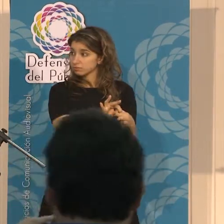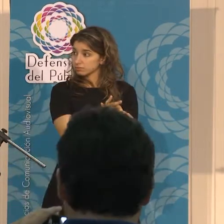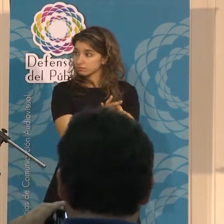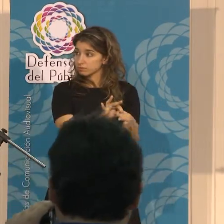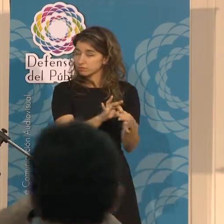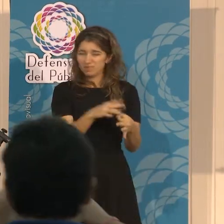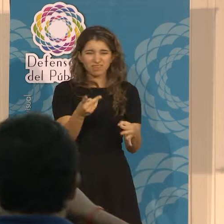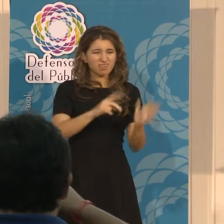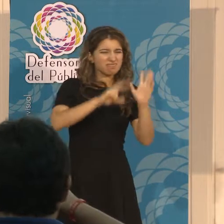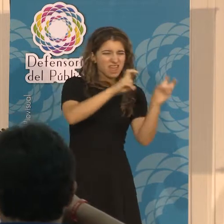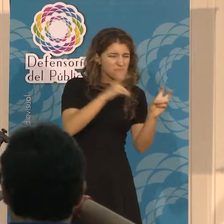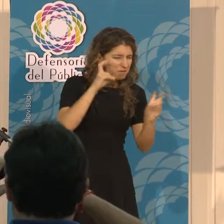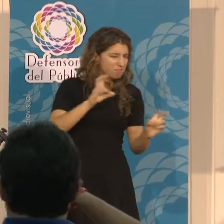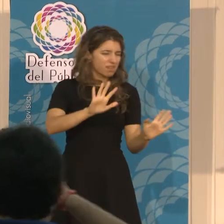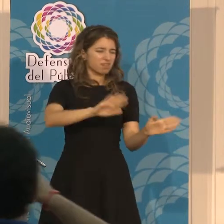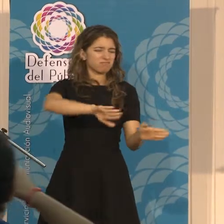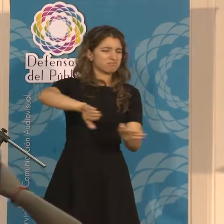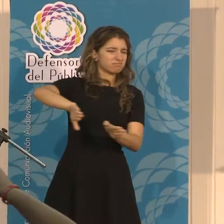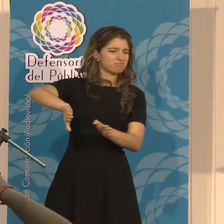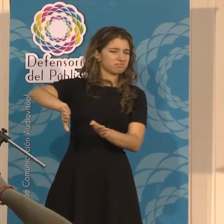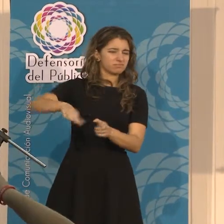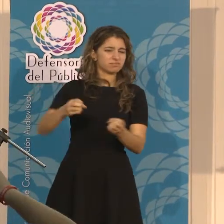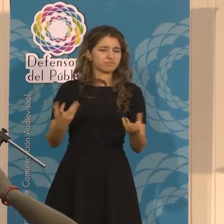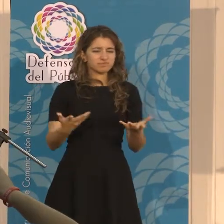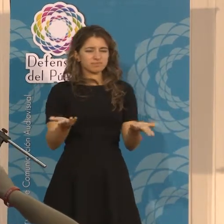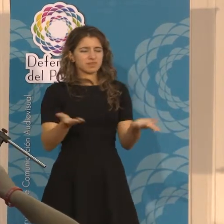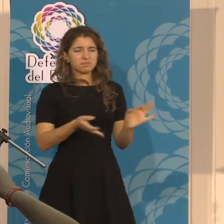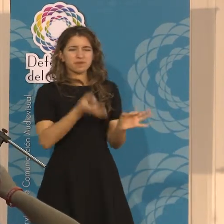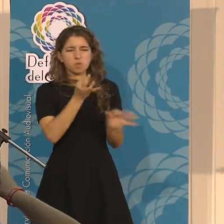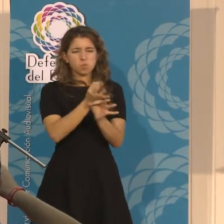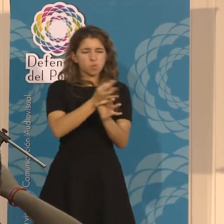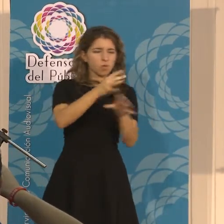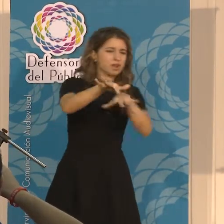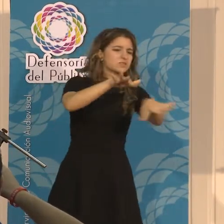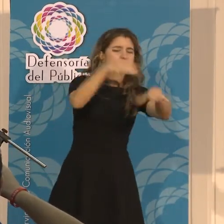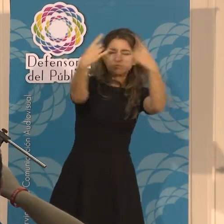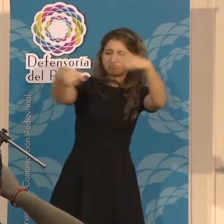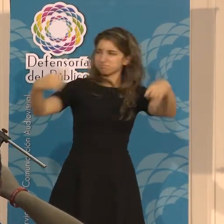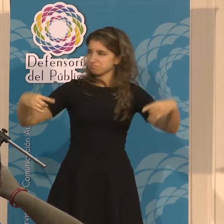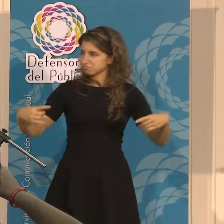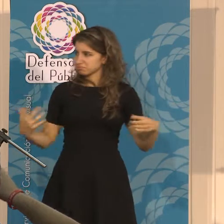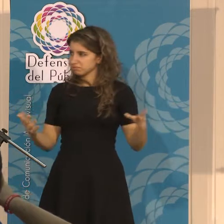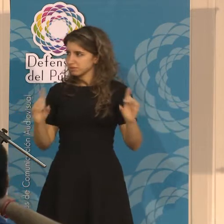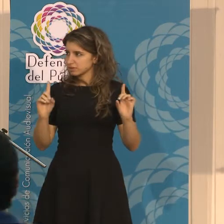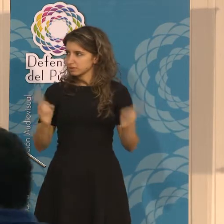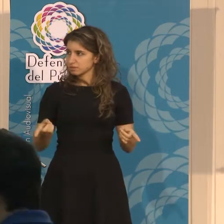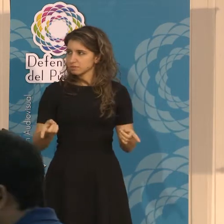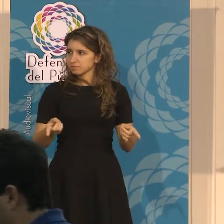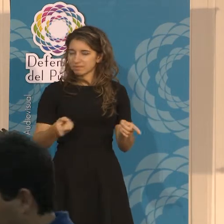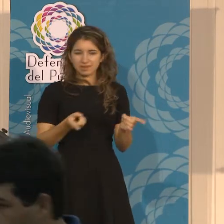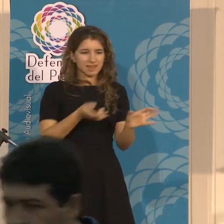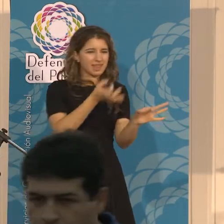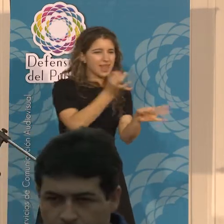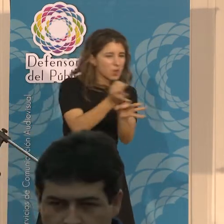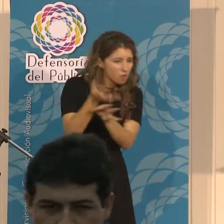que ver con las dispares realidades de este sector más allá de las incipientes y breves experiencias